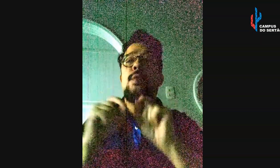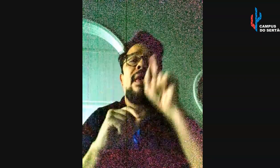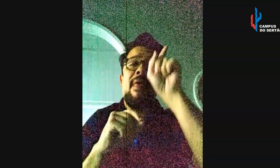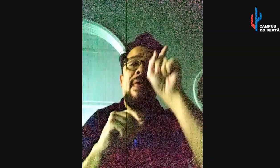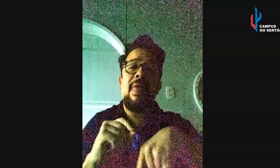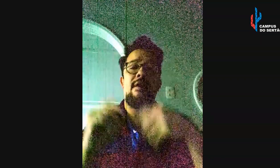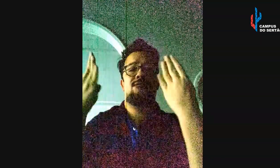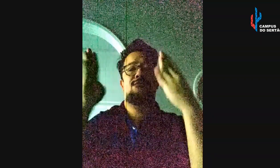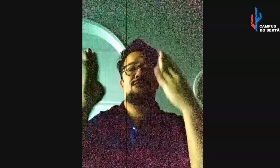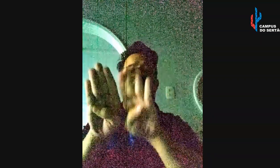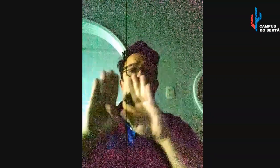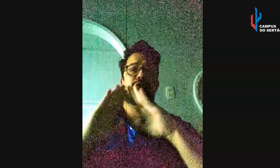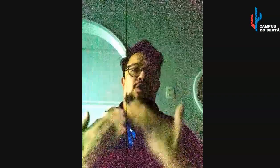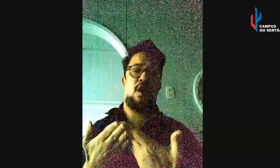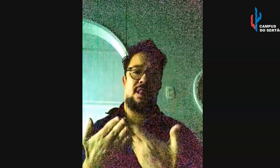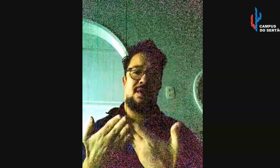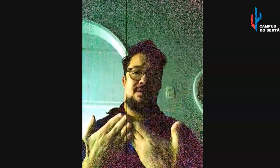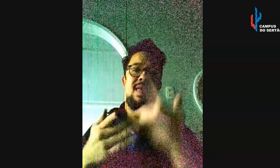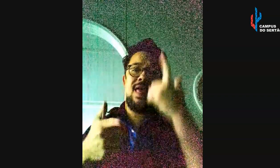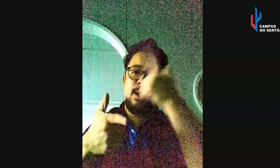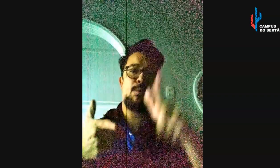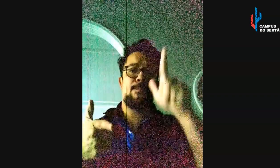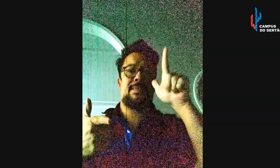tem acontecido. Então, as pessoas têm medo